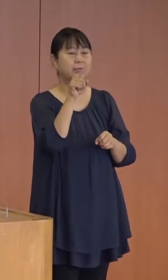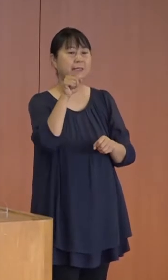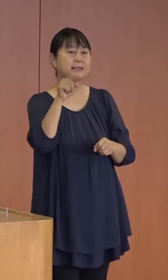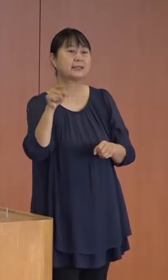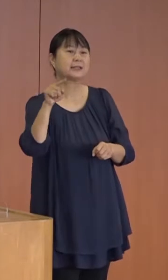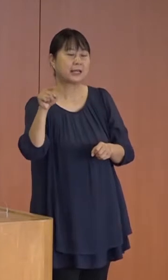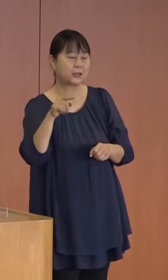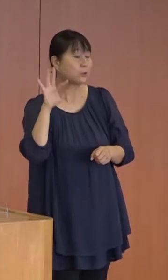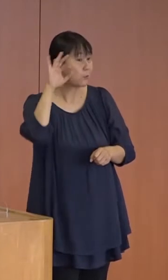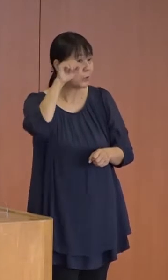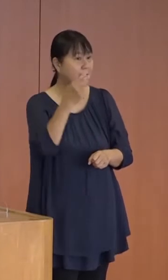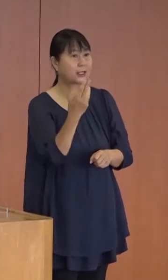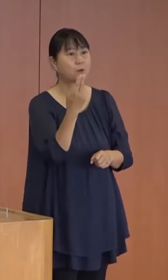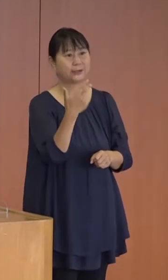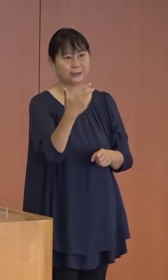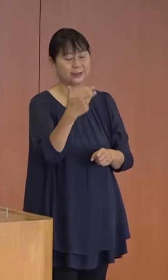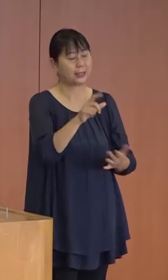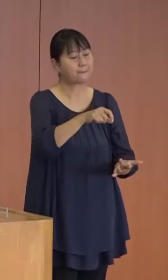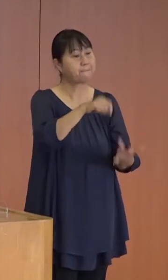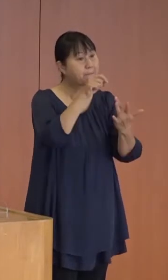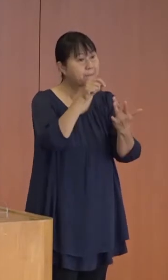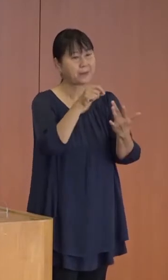都市に選定されました。